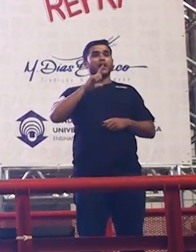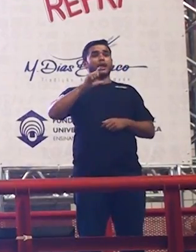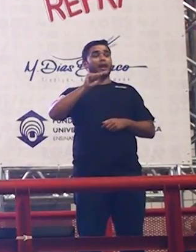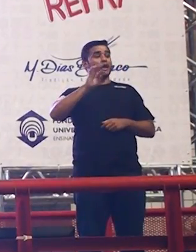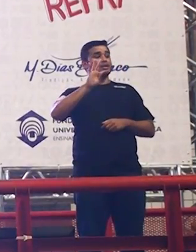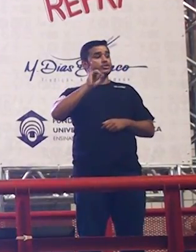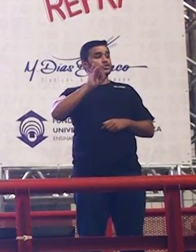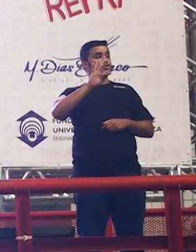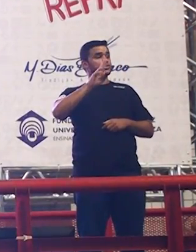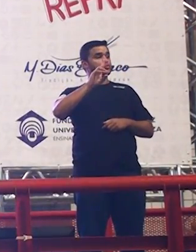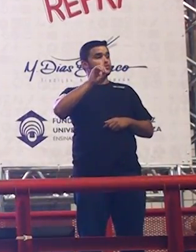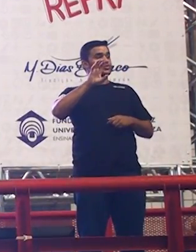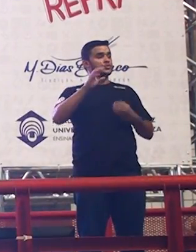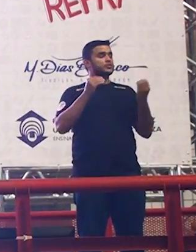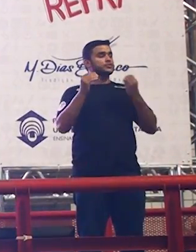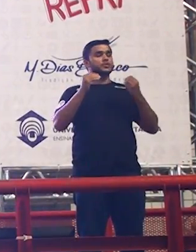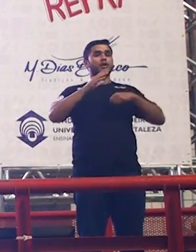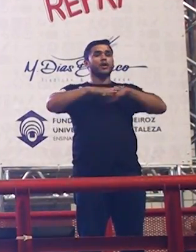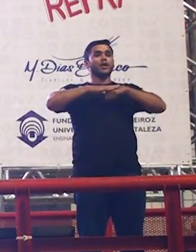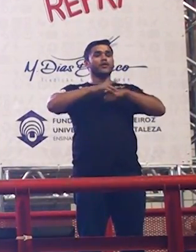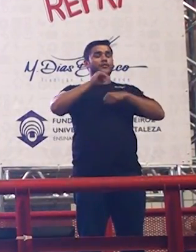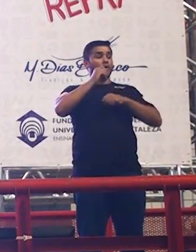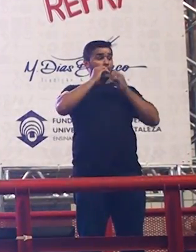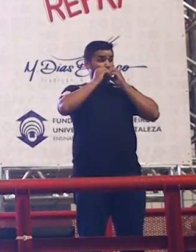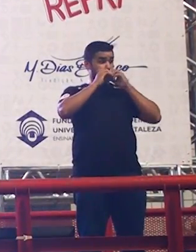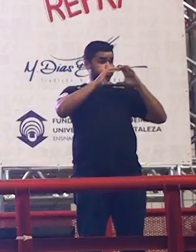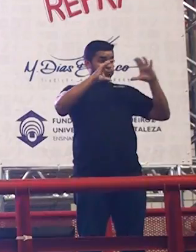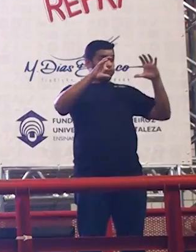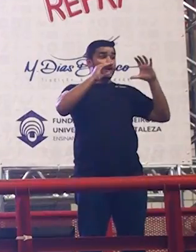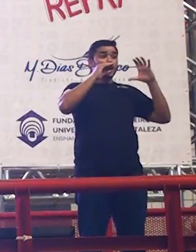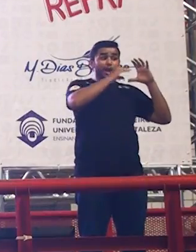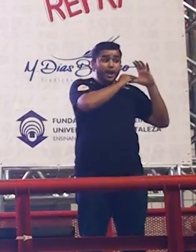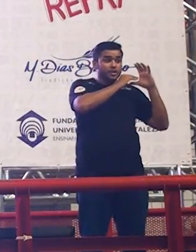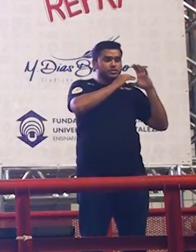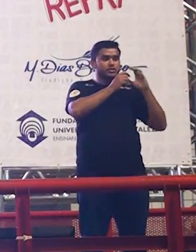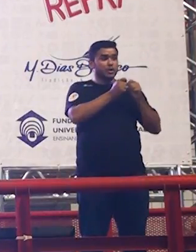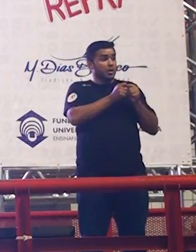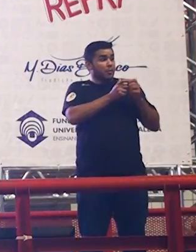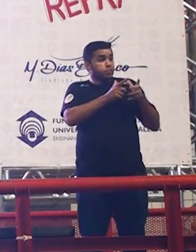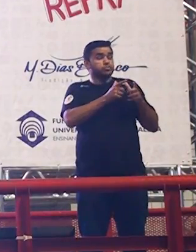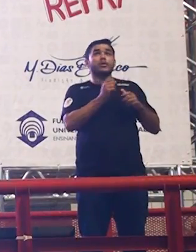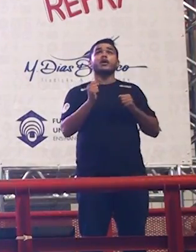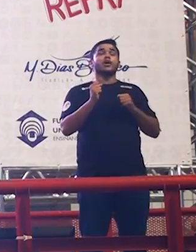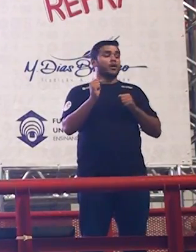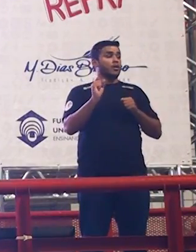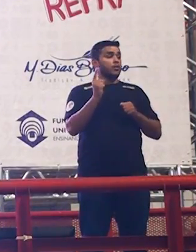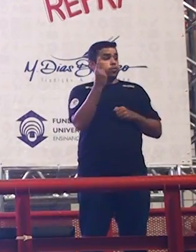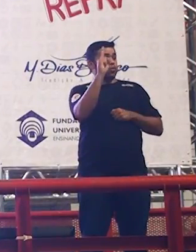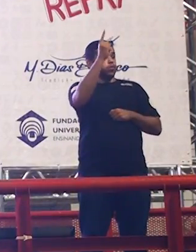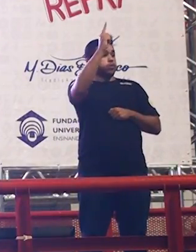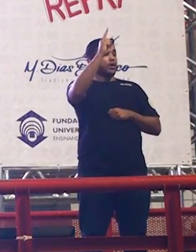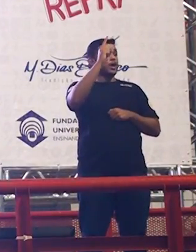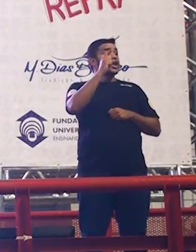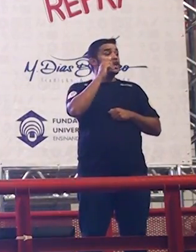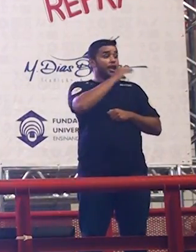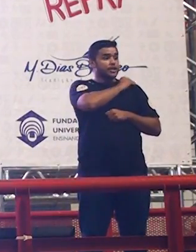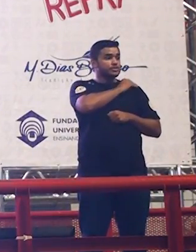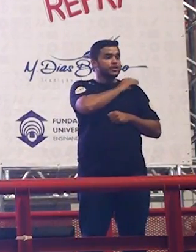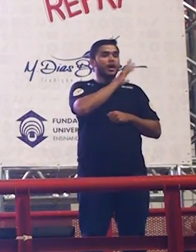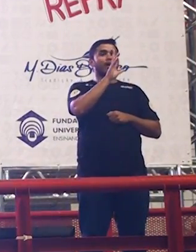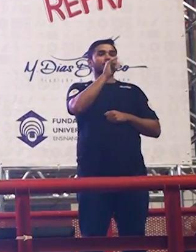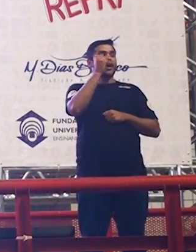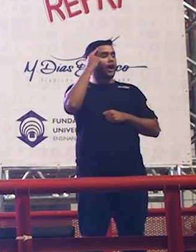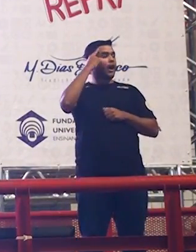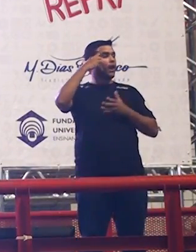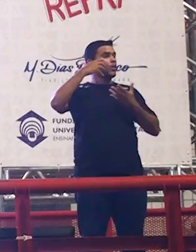sobe ou desce? Por que ele desce? Porque o balão cheio com ar frio se torna mais denso. Se o